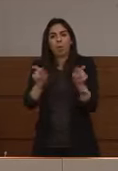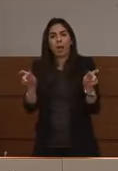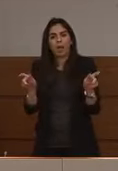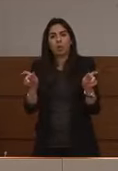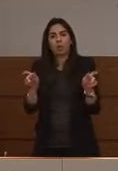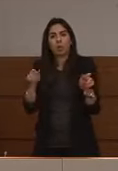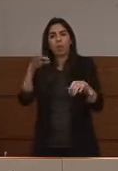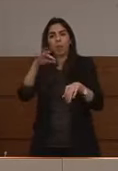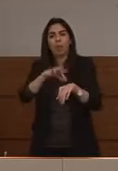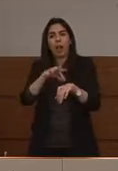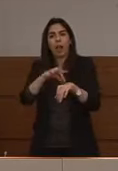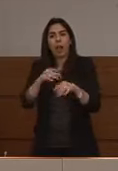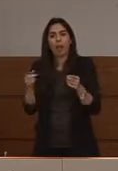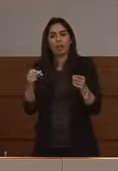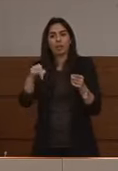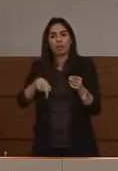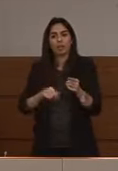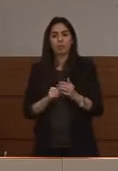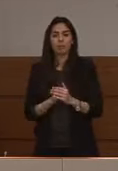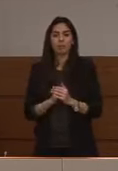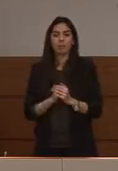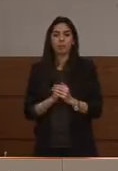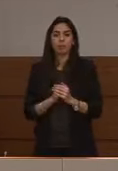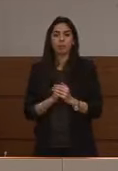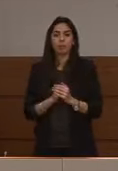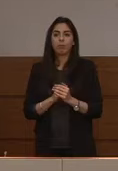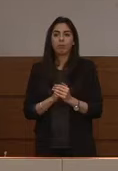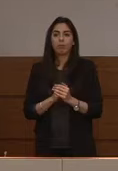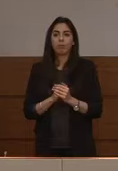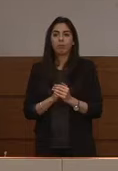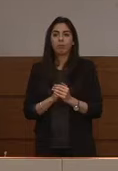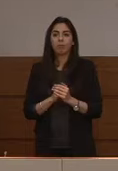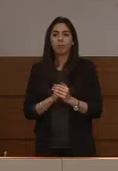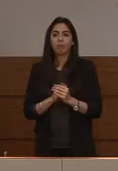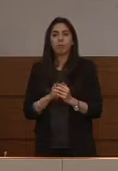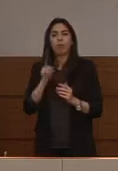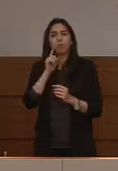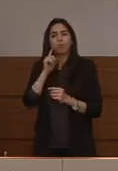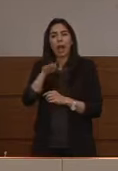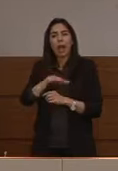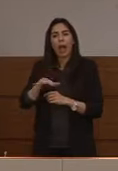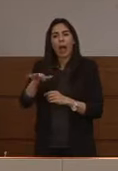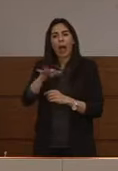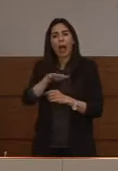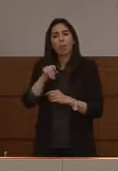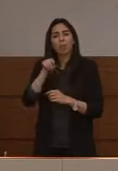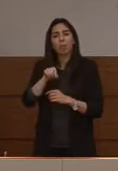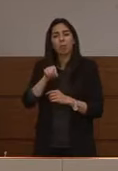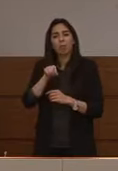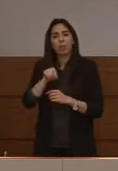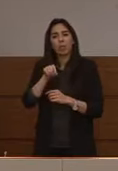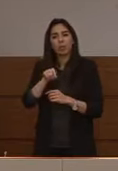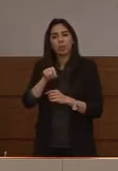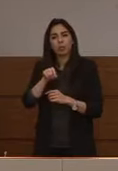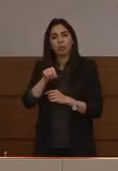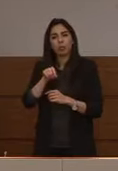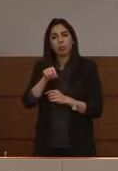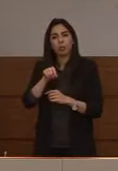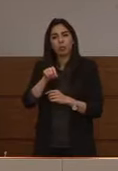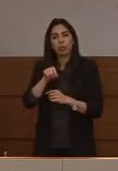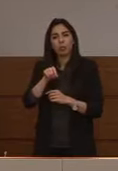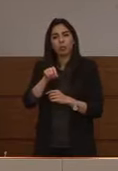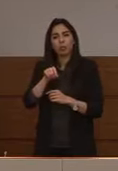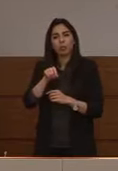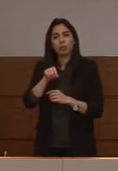ammalati la seconda riflessione sempre in questo ambito di quanto si fa per